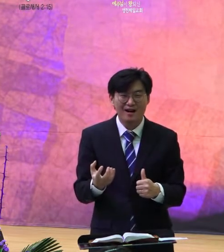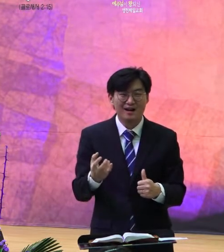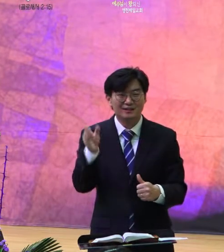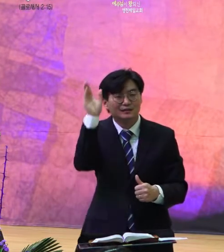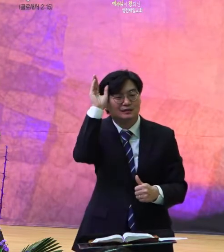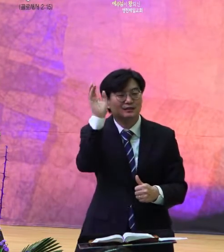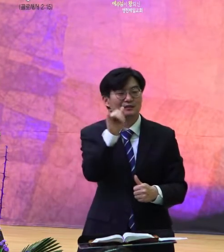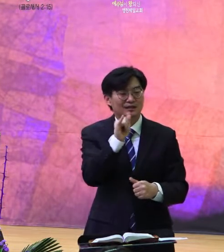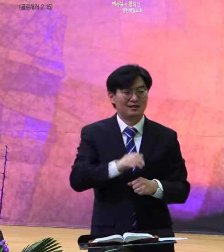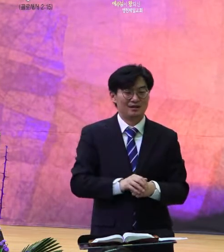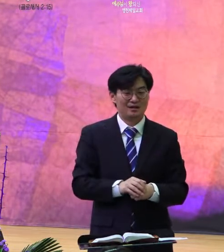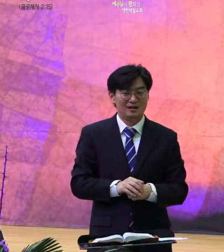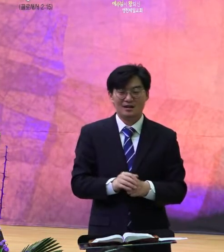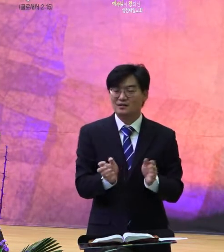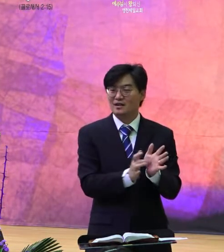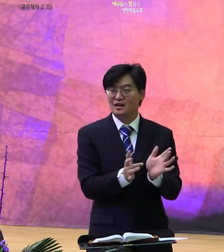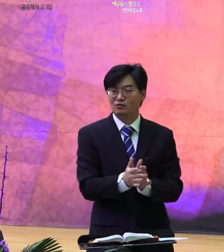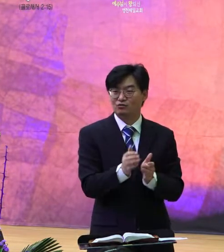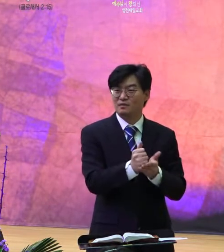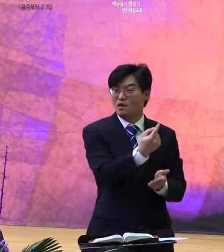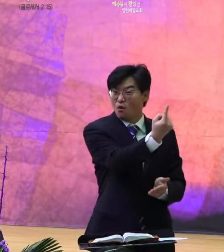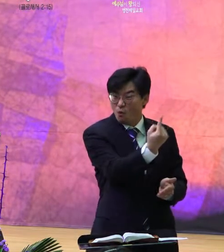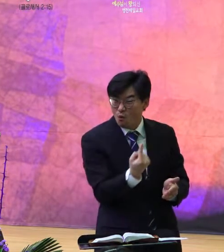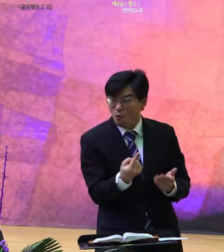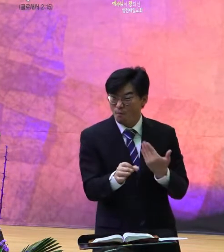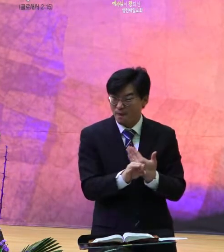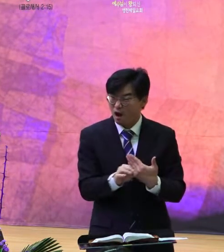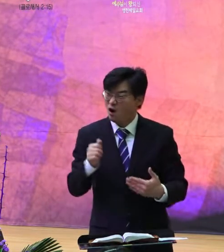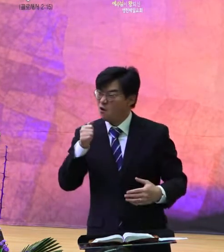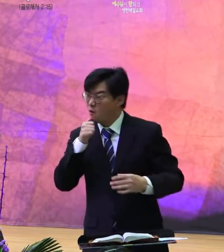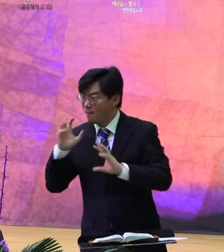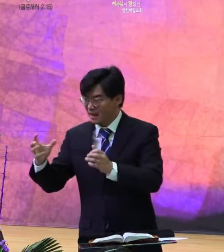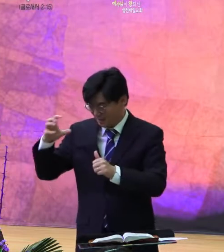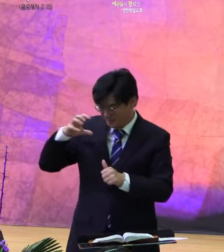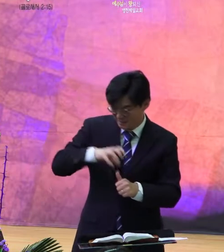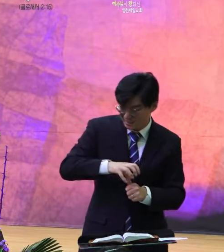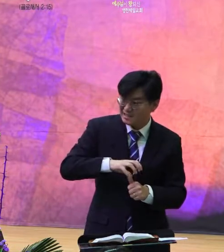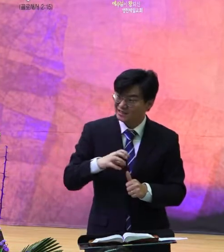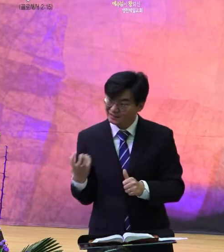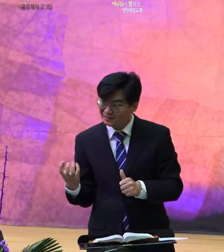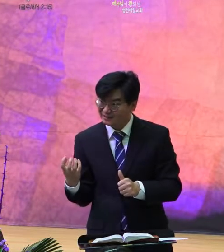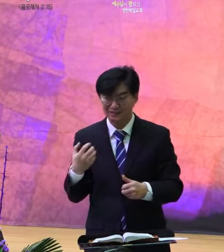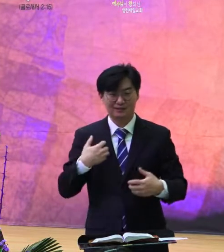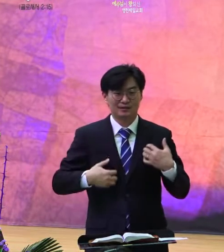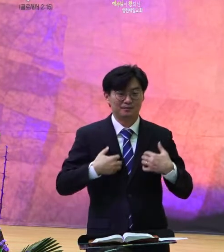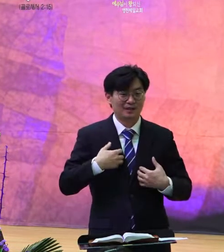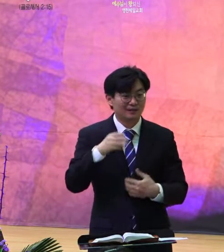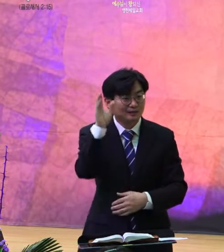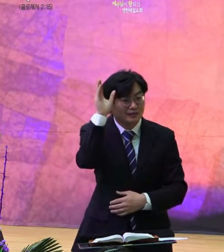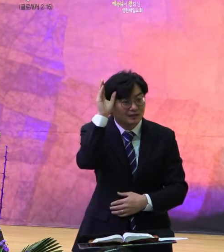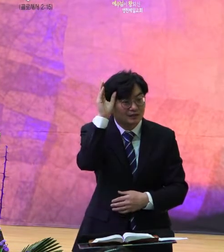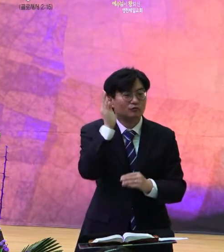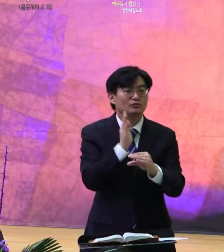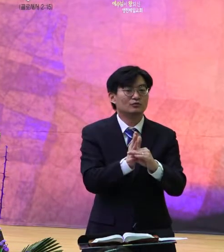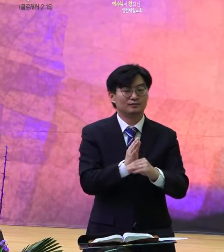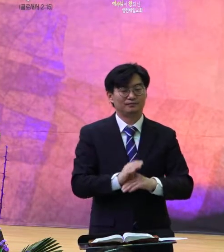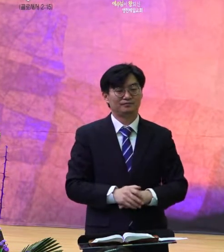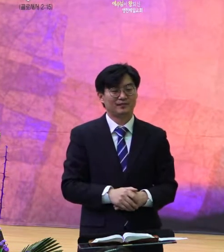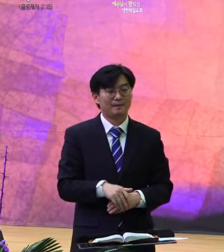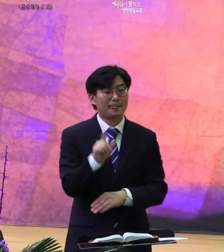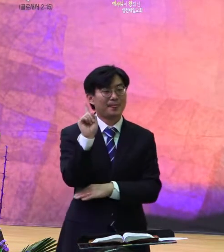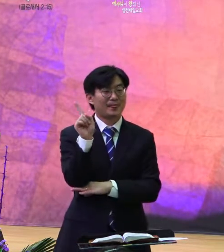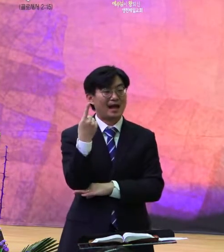예수님께서 이것을 다 해결해 주시겠구나라는 기대를 가지고 있었습니다. 그리고 과거에